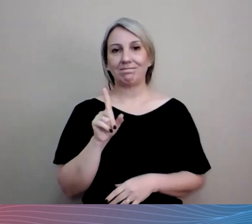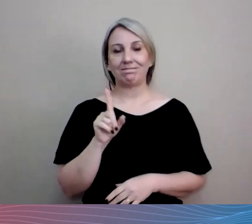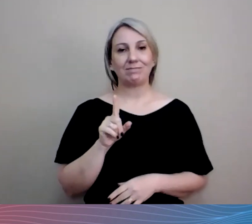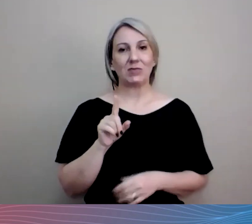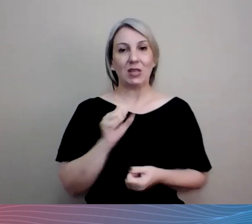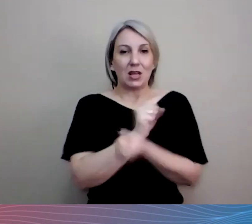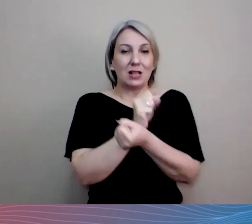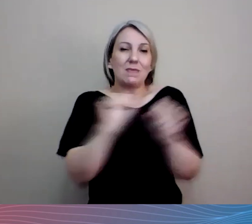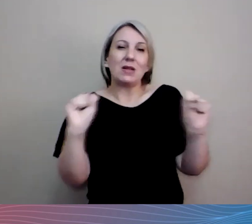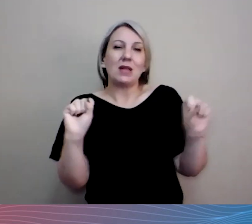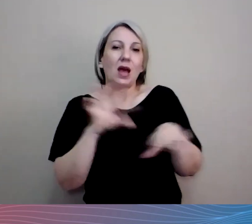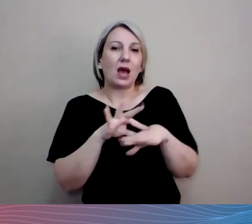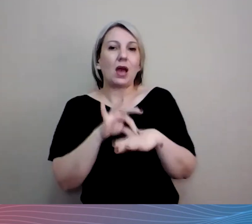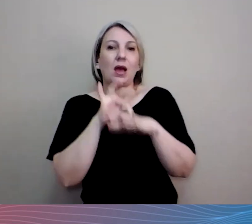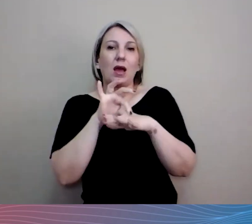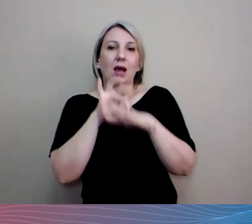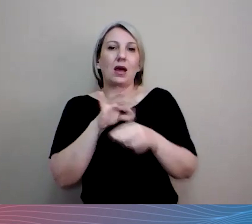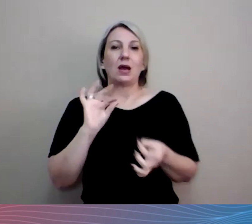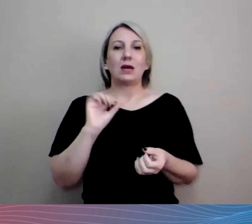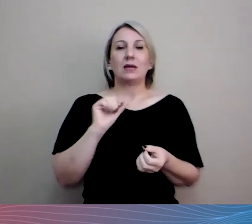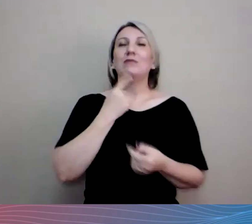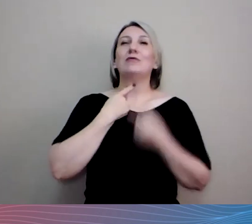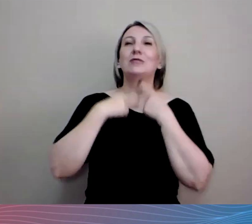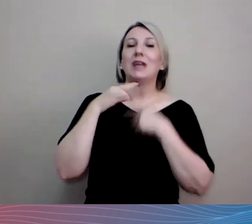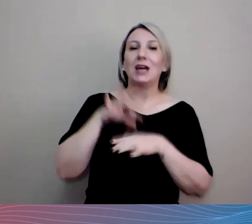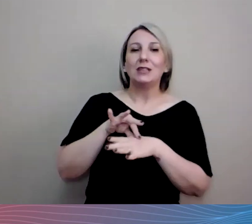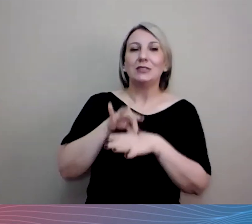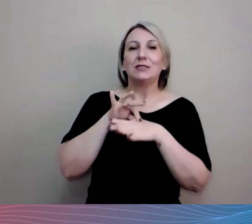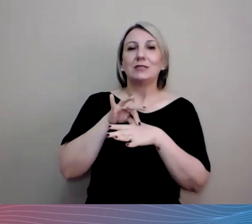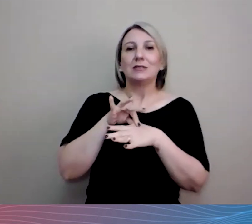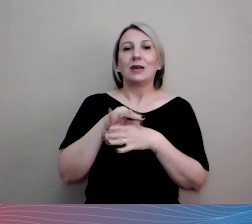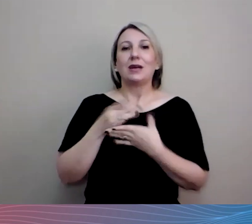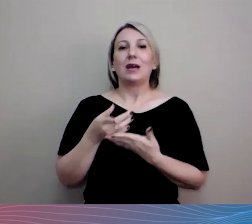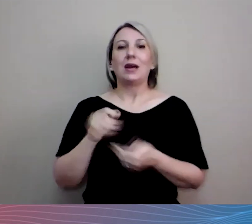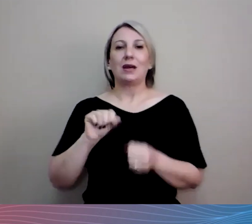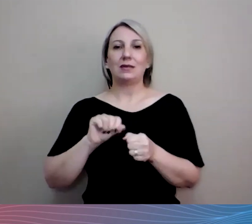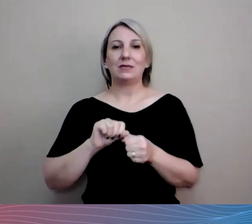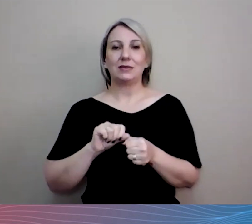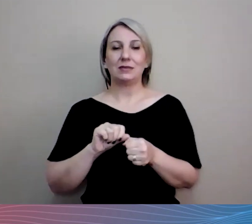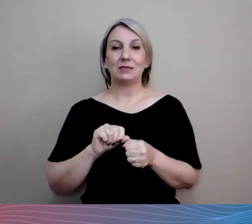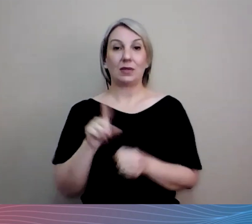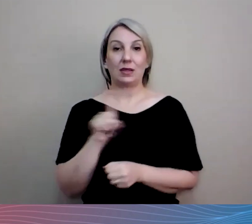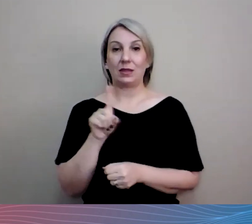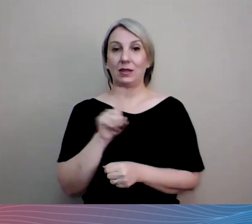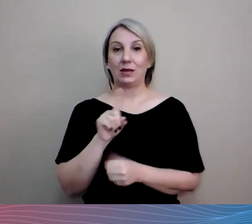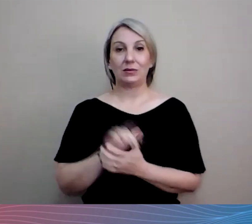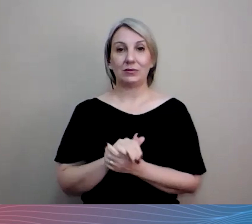velhas opiniões. E que tipo de andar essas pessoas têm, irmãos? Em primeiro lugar, humildade.